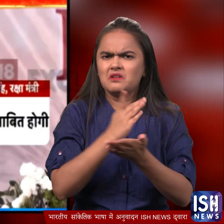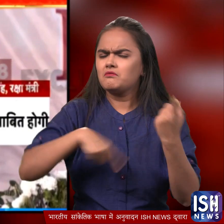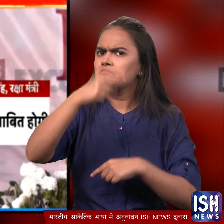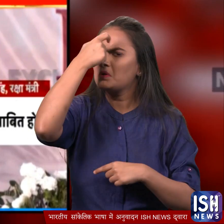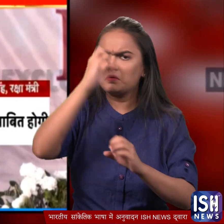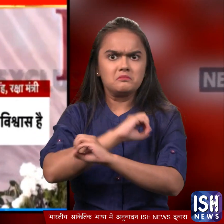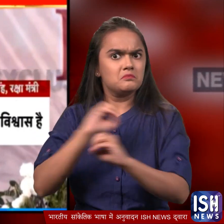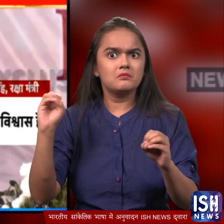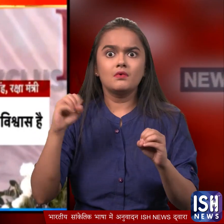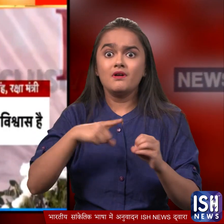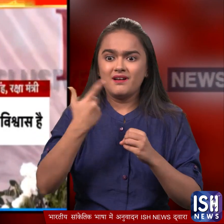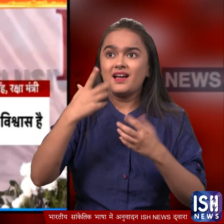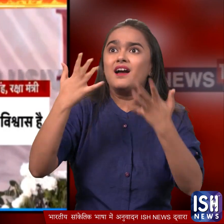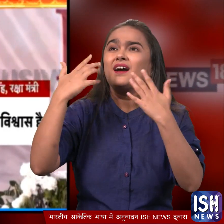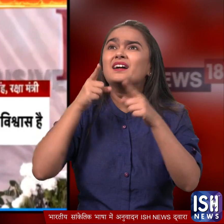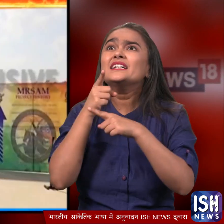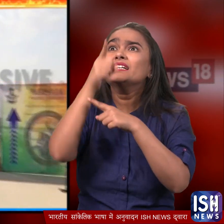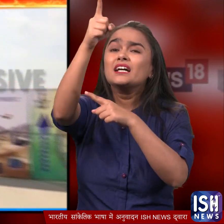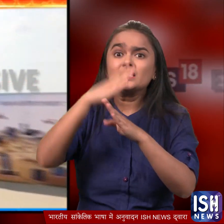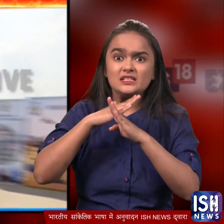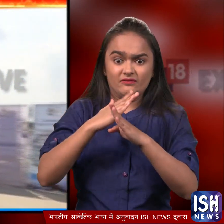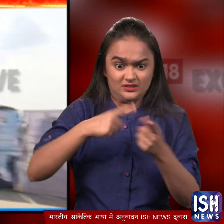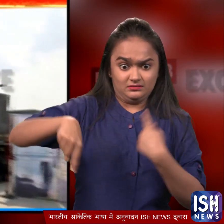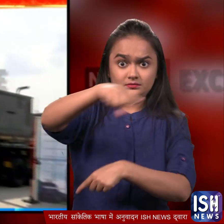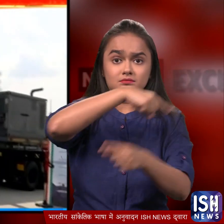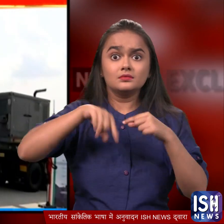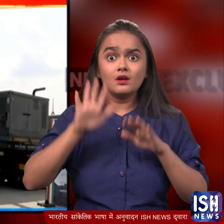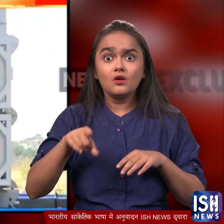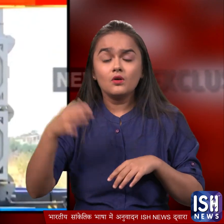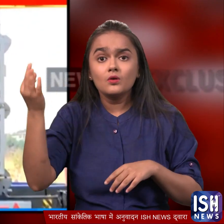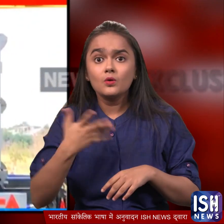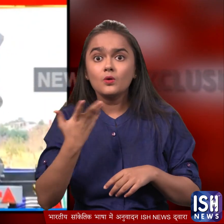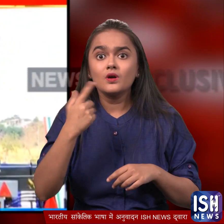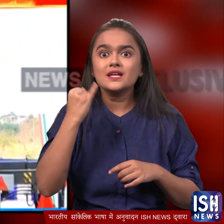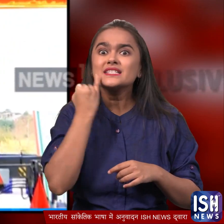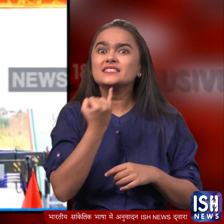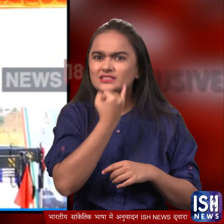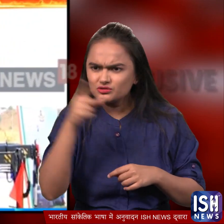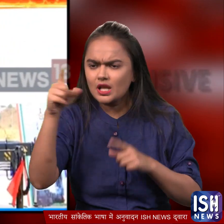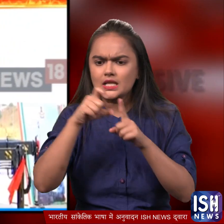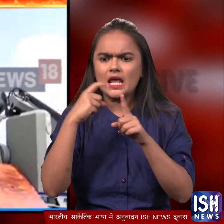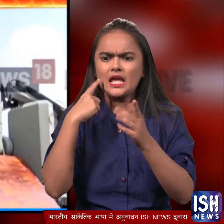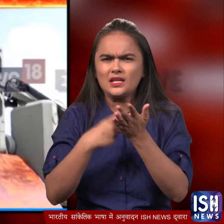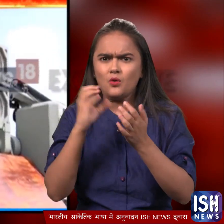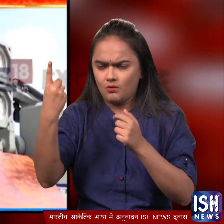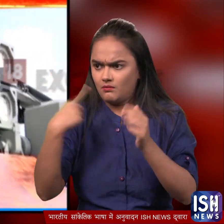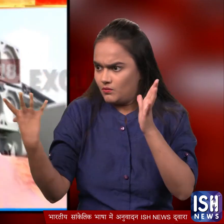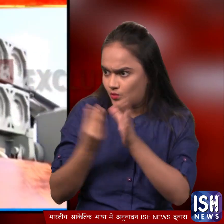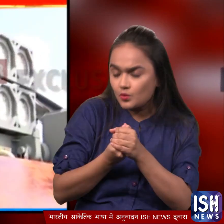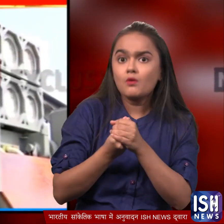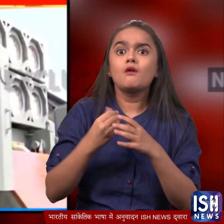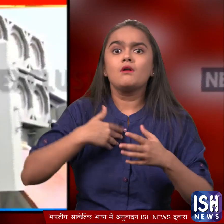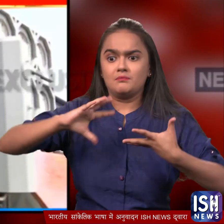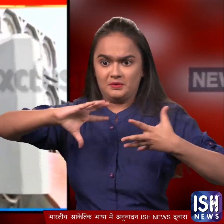चेंजर साबित होगा, ऐसा मेरा विश्वास है। ये एयर डिफेंस सिस्टम रक्षा के क्षेत्र में रिसर्च करने वाली संस्था DRDO और